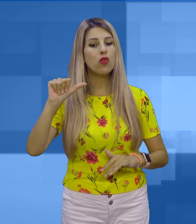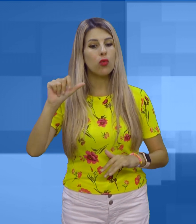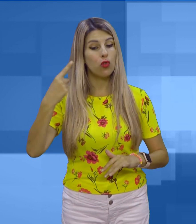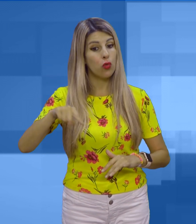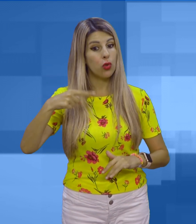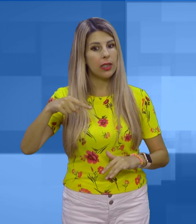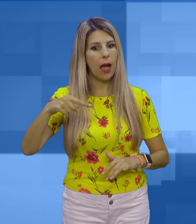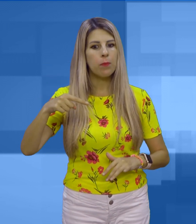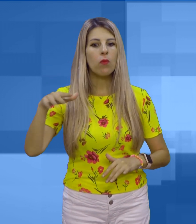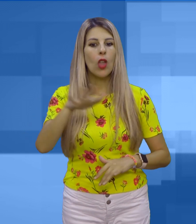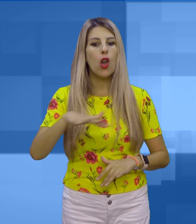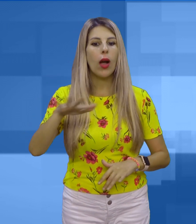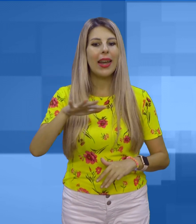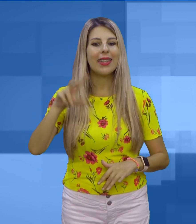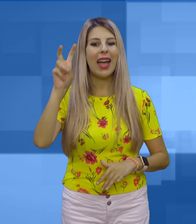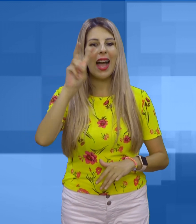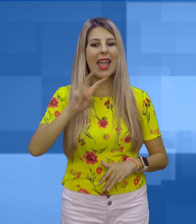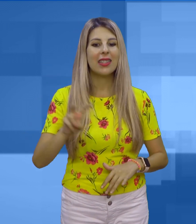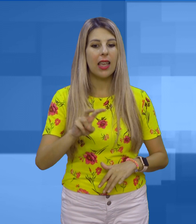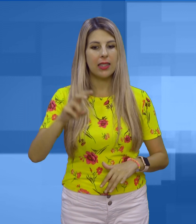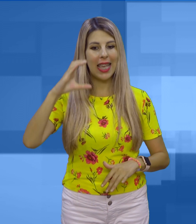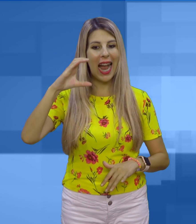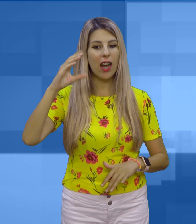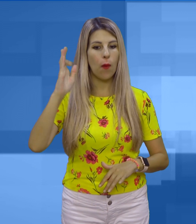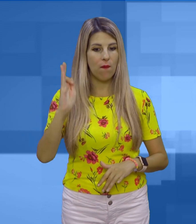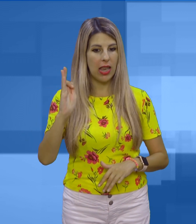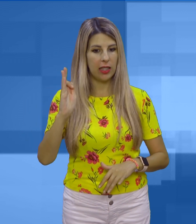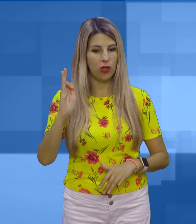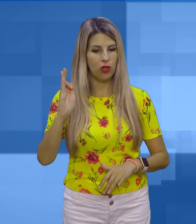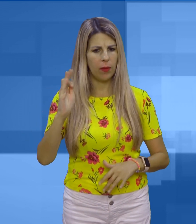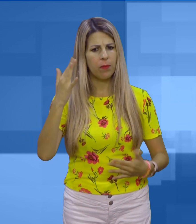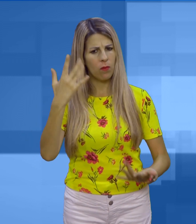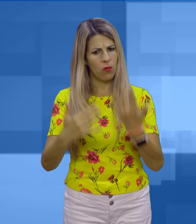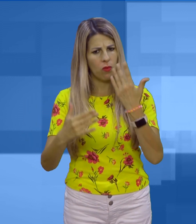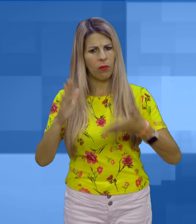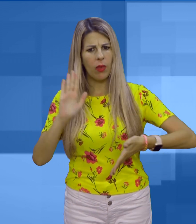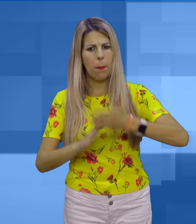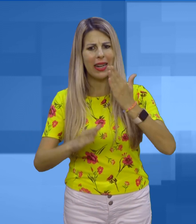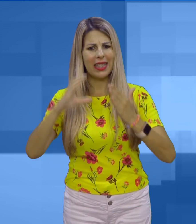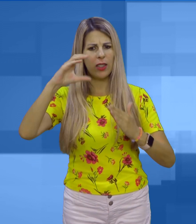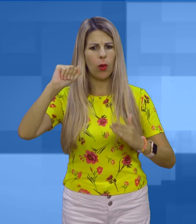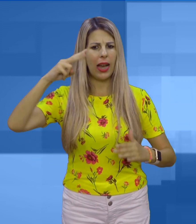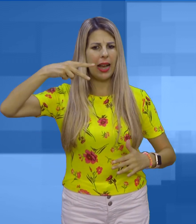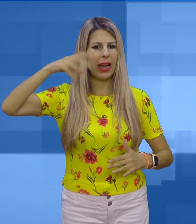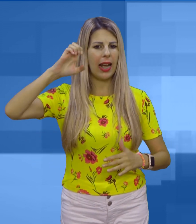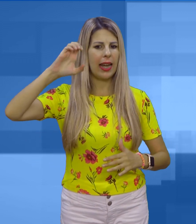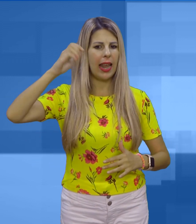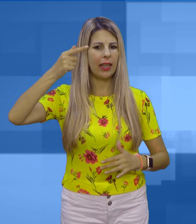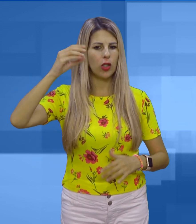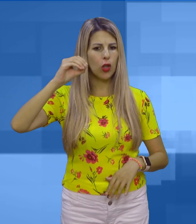strada statale Carlo Felice. Le fiamme, partite da un cannetto, hanno minacciato il cantiere dello